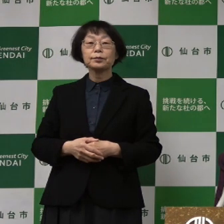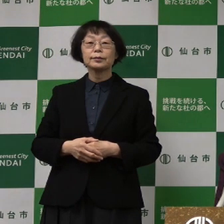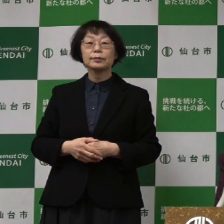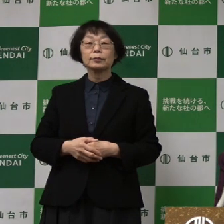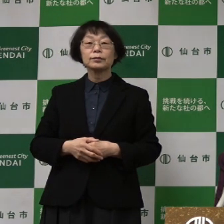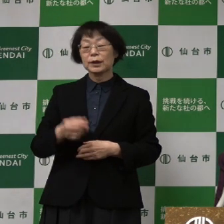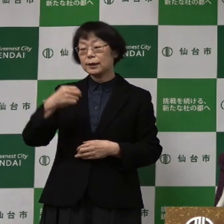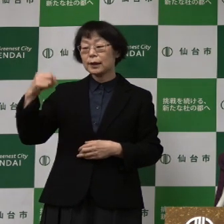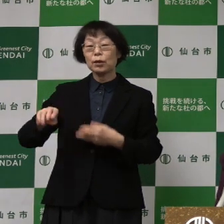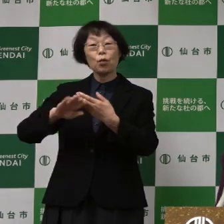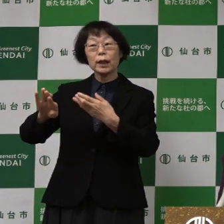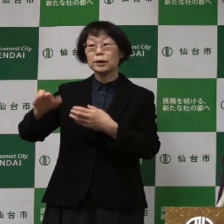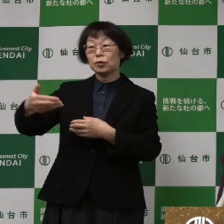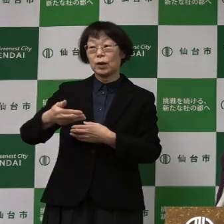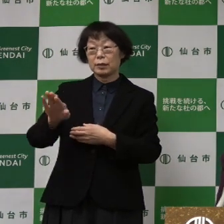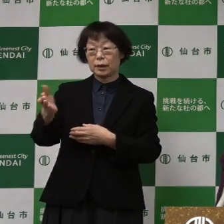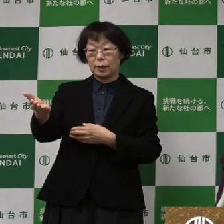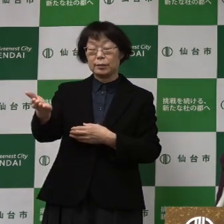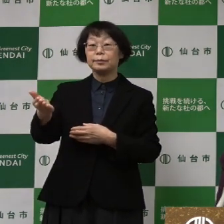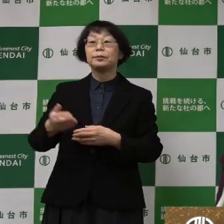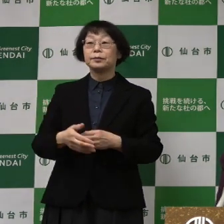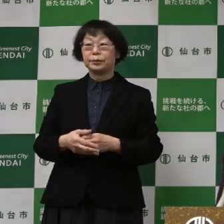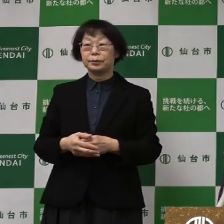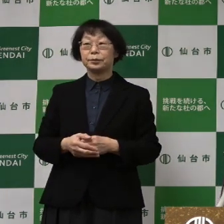はい、他にご質問よろしいでしょうか。どうぞ。